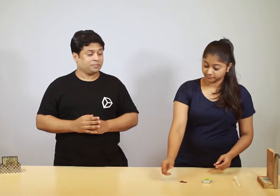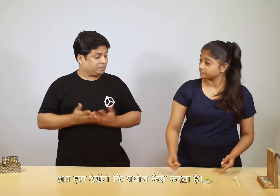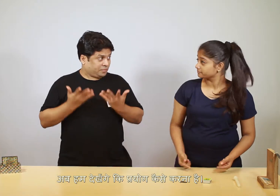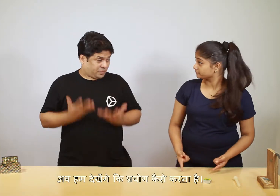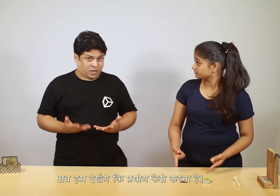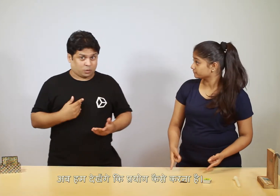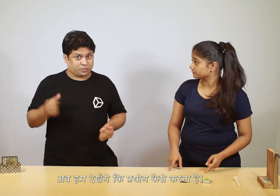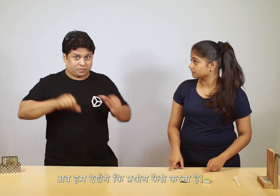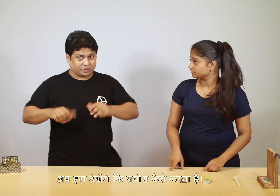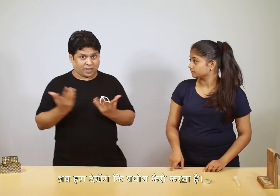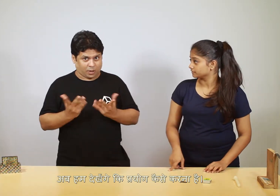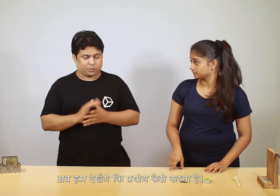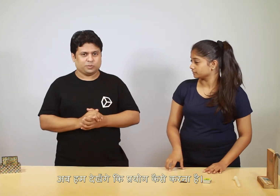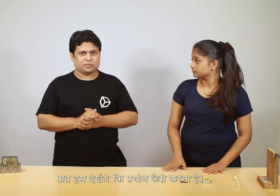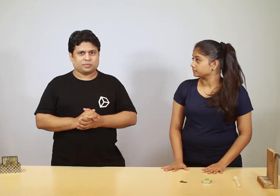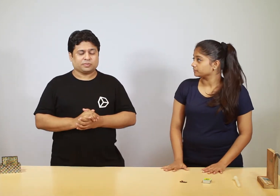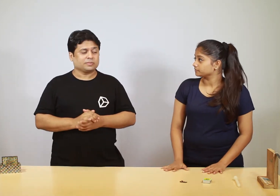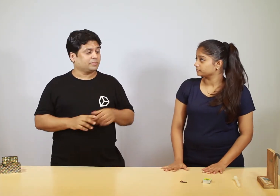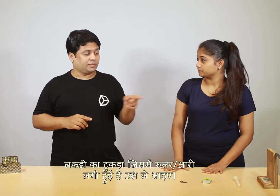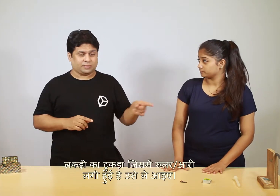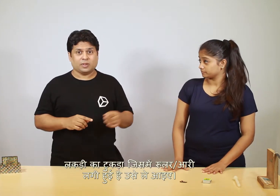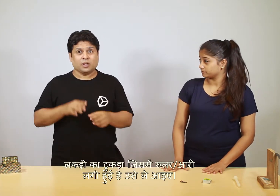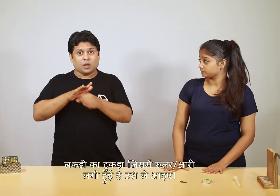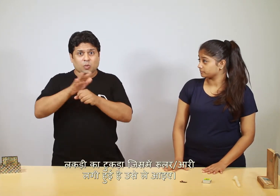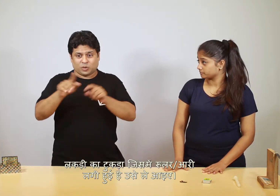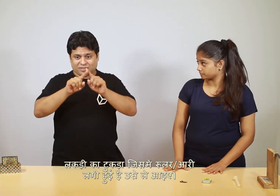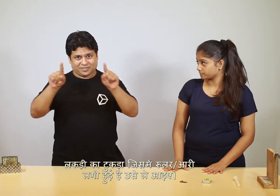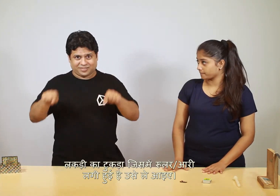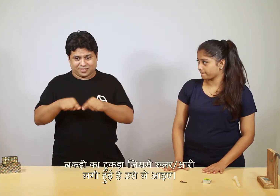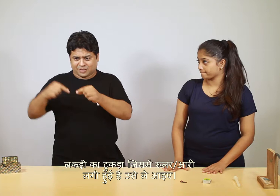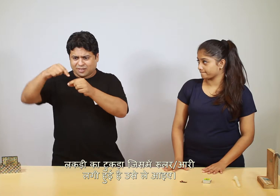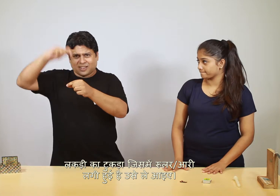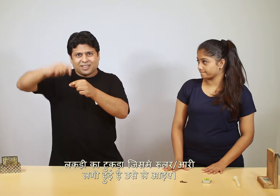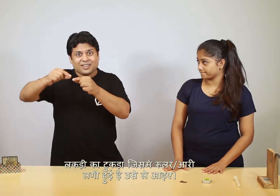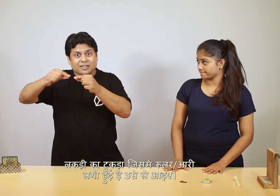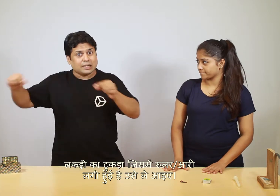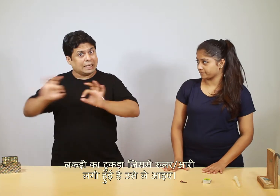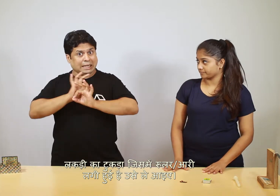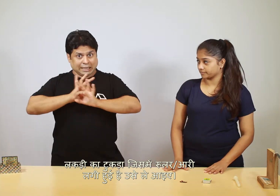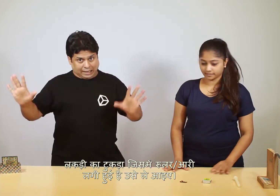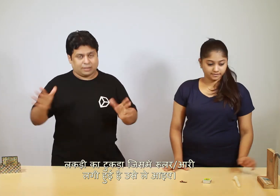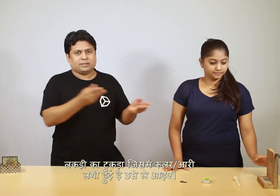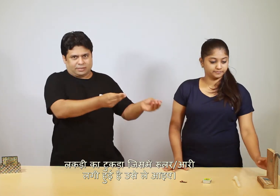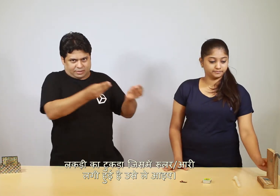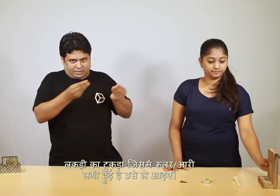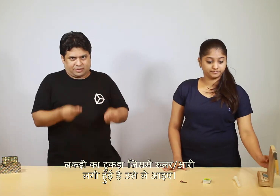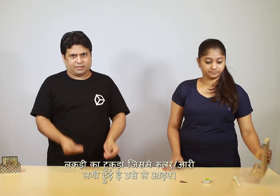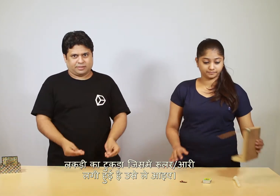अब हम देखेंगे कि प्रयोग कैसे करना है। लकड़ी का टुकड़ा जिसमें रूलर या आरी लगी हुई है उसे ले आइए।